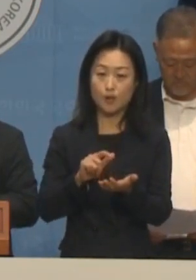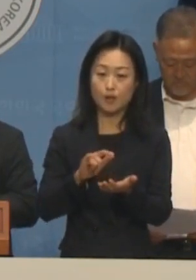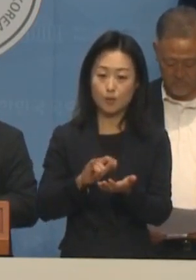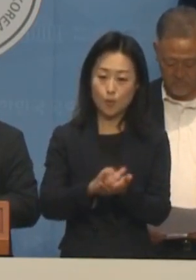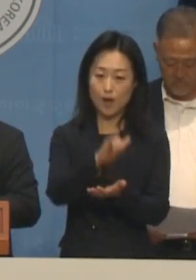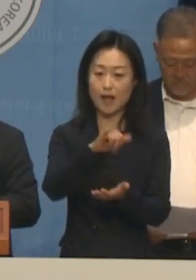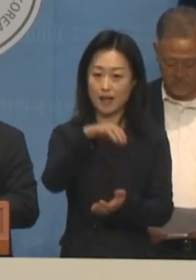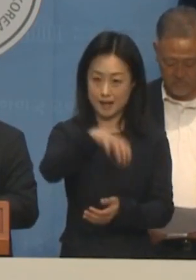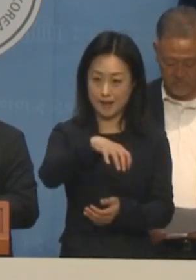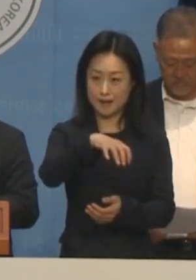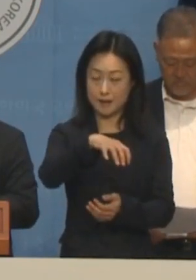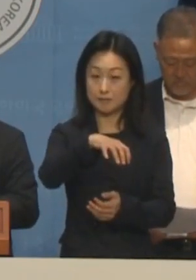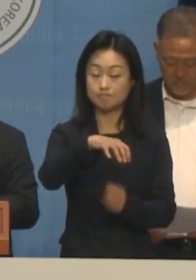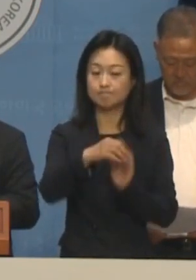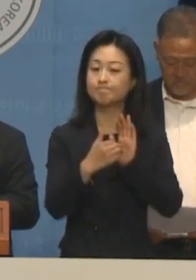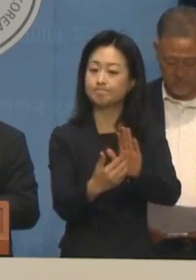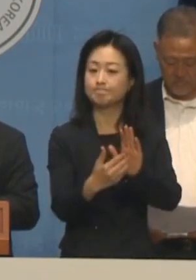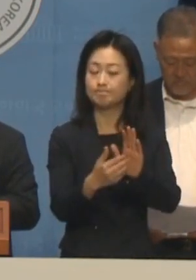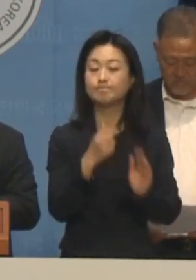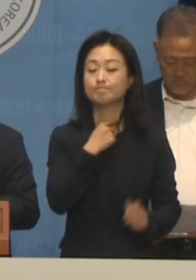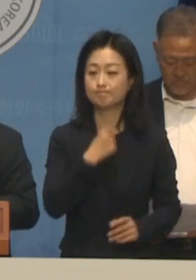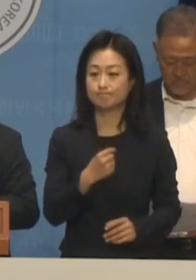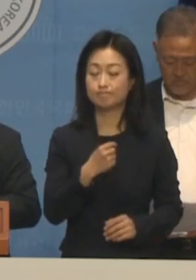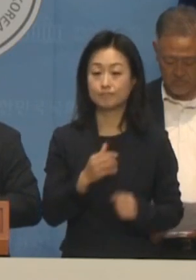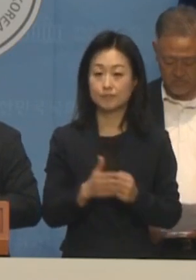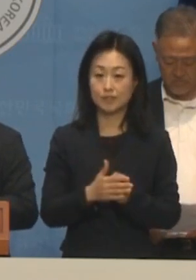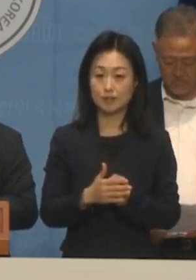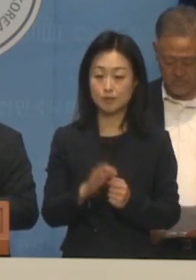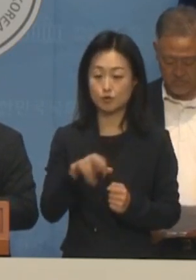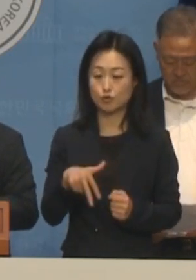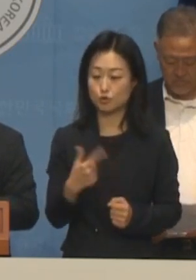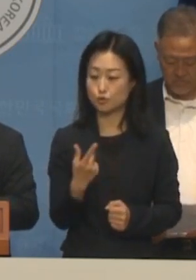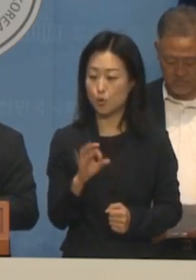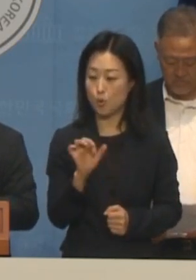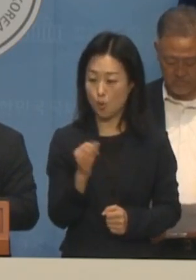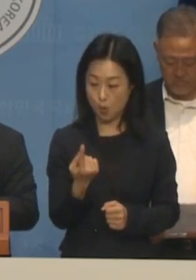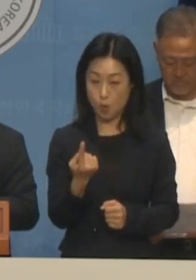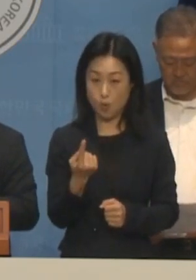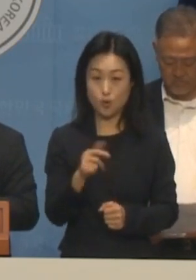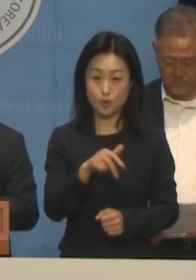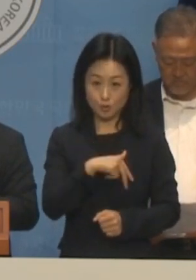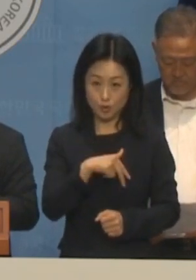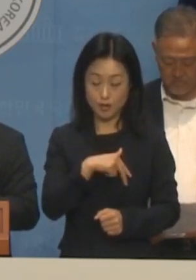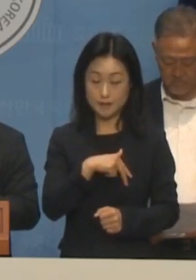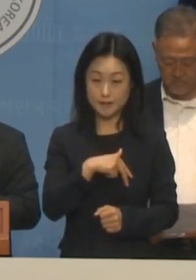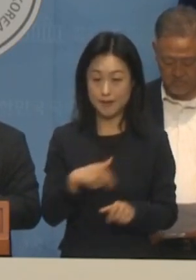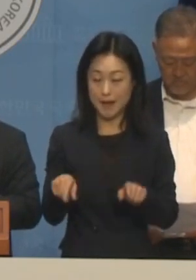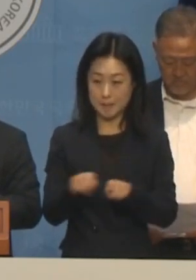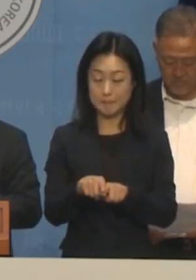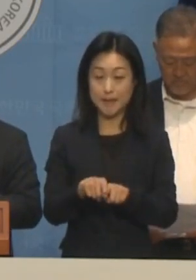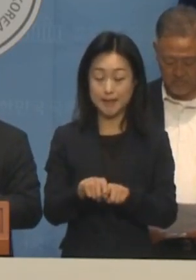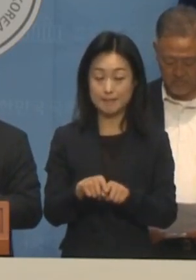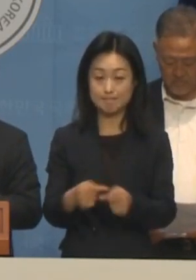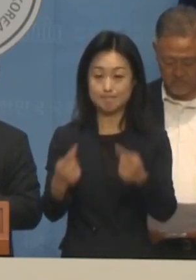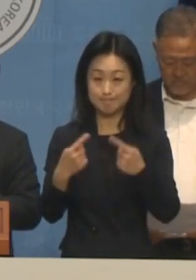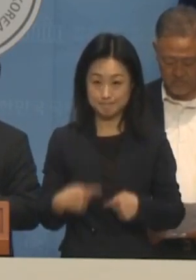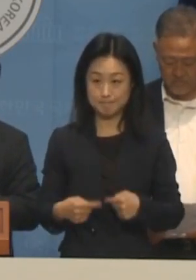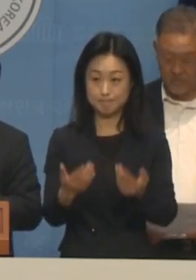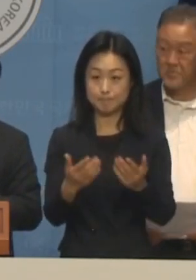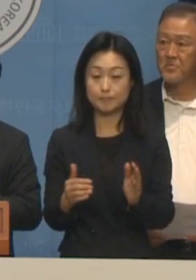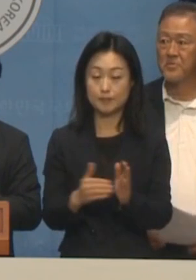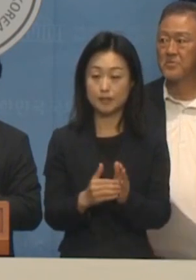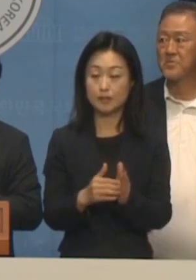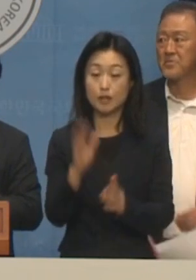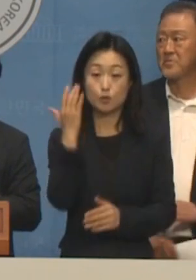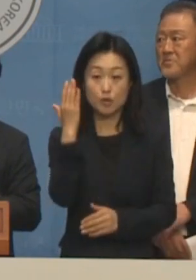강행저지 비상도민회의와 국토교통위원회 윤종호 의원 공동 기자회견을 시작하도록 하겠습니다. 최근에